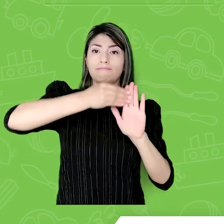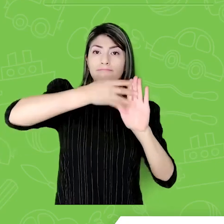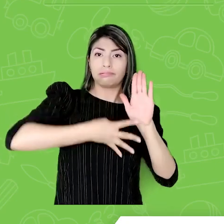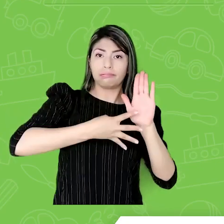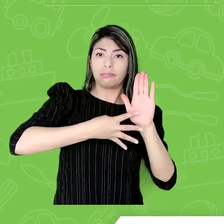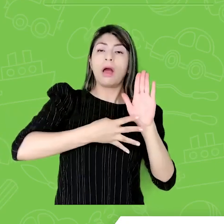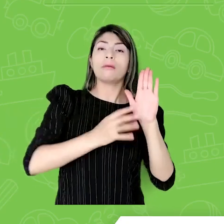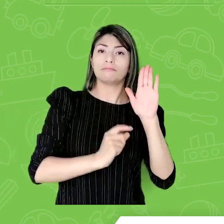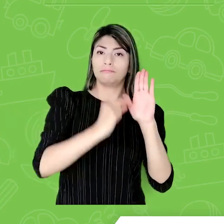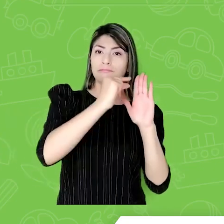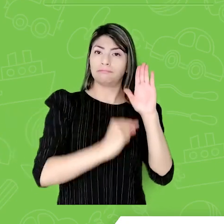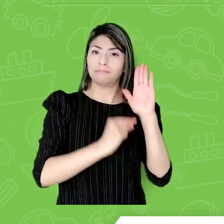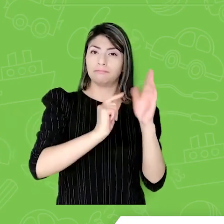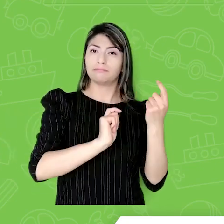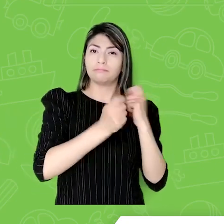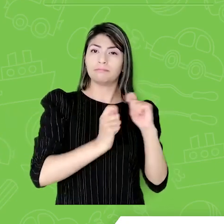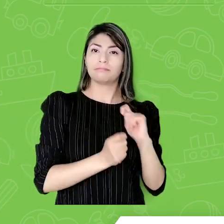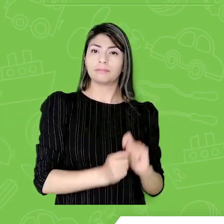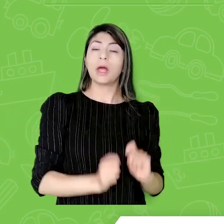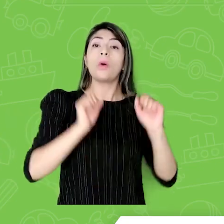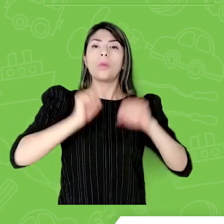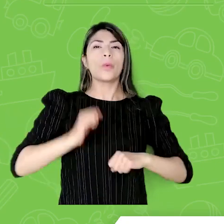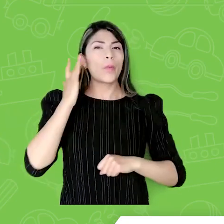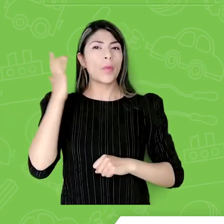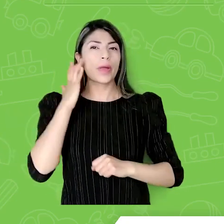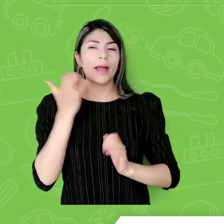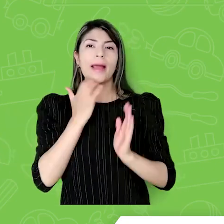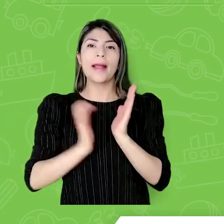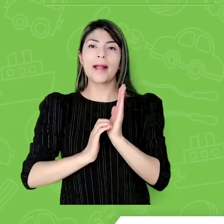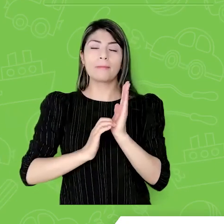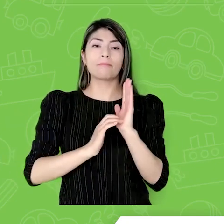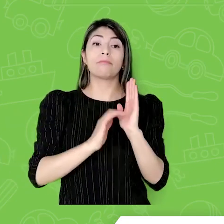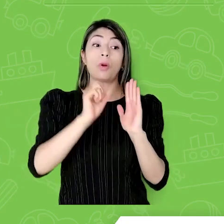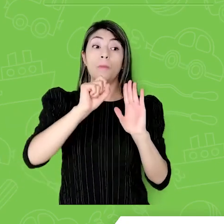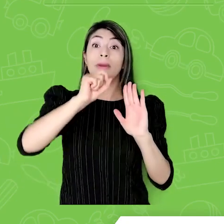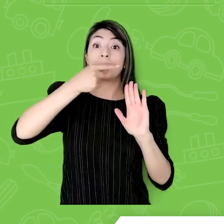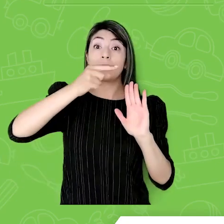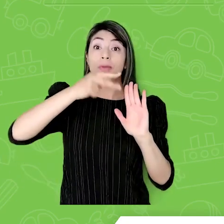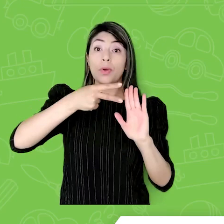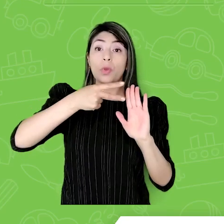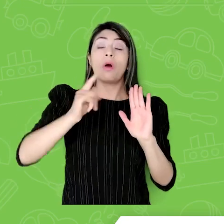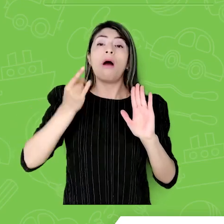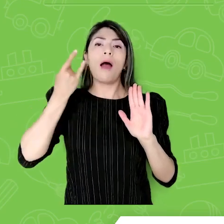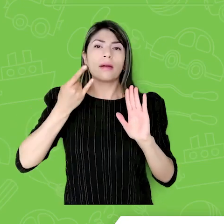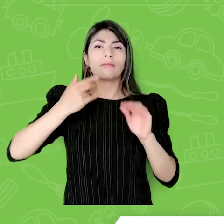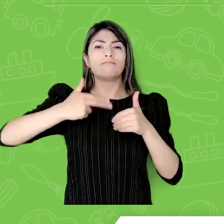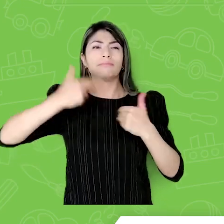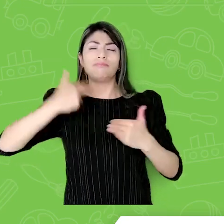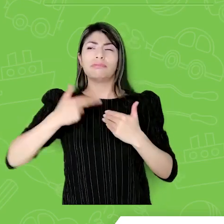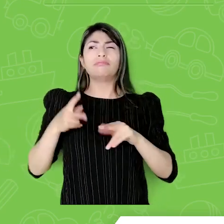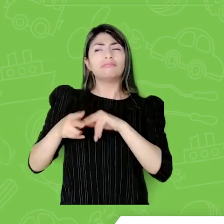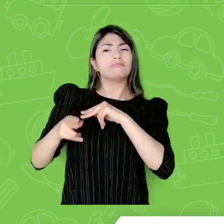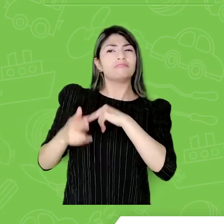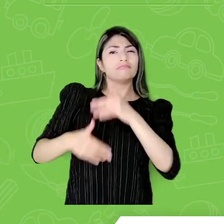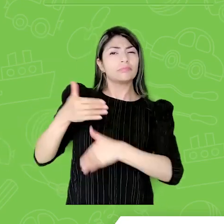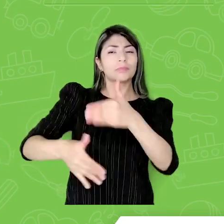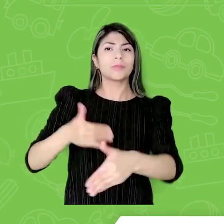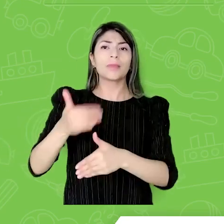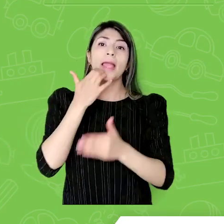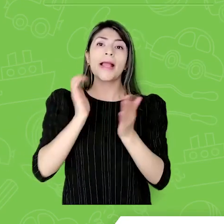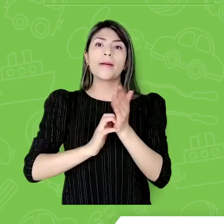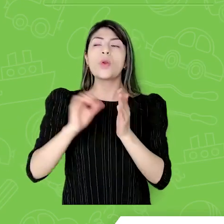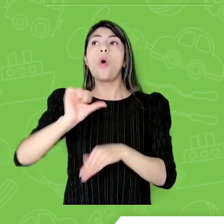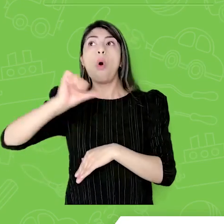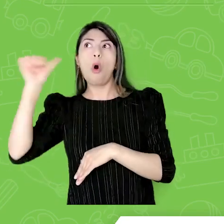los elegibles en una lista de elegibles en firme, como consecuencia del retiro de uno o varios de ellos, en virtud del nombramiento en